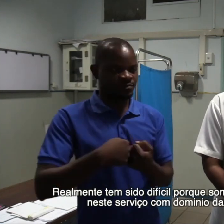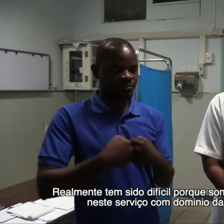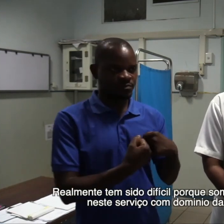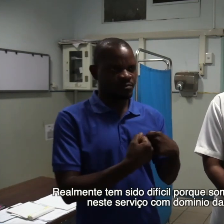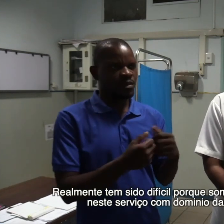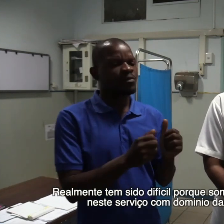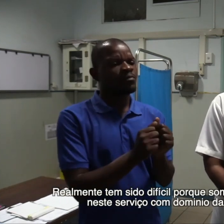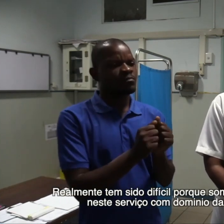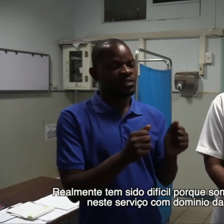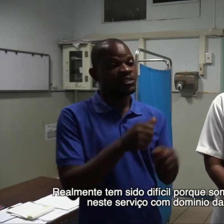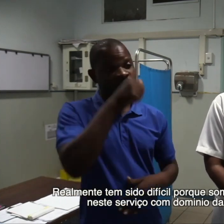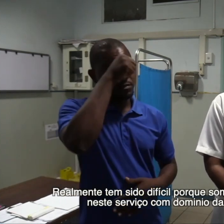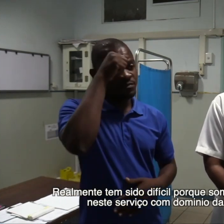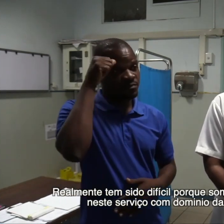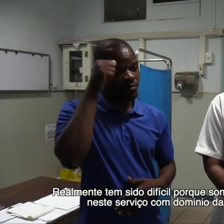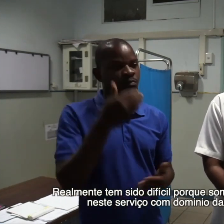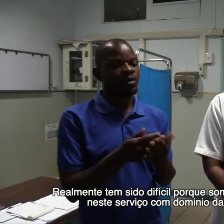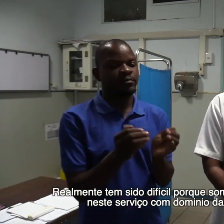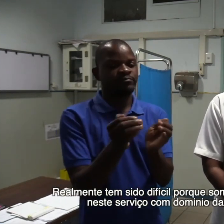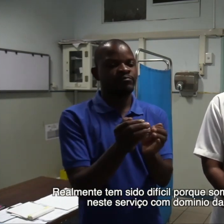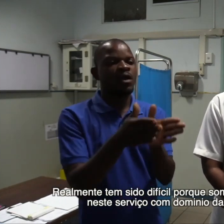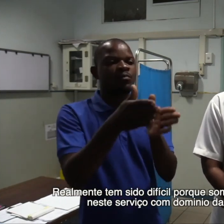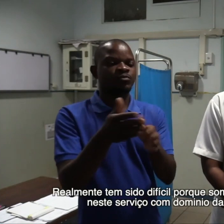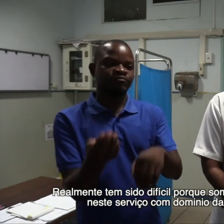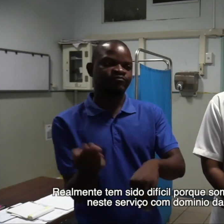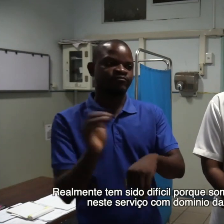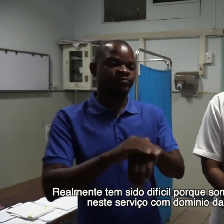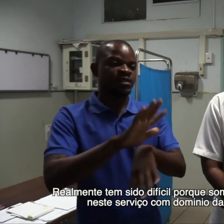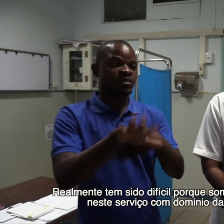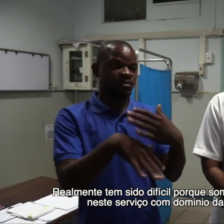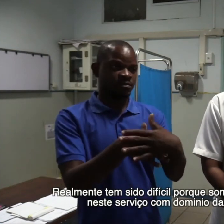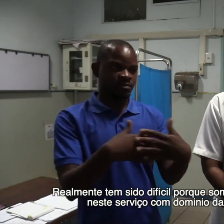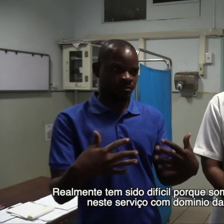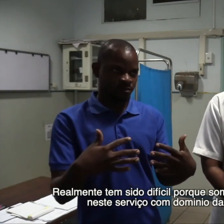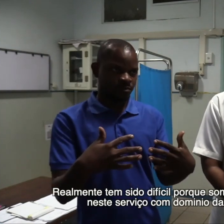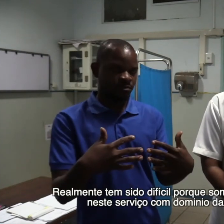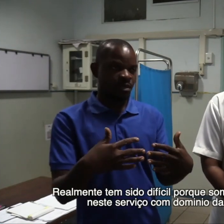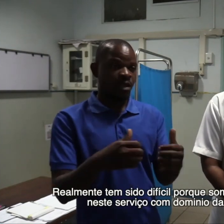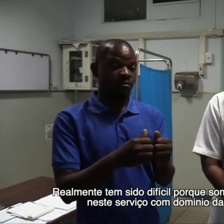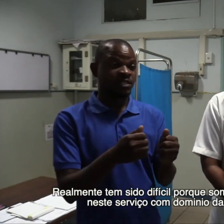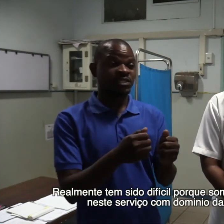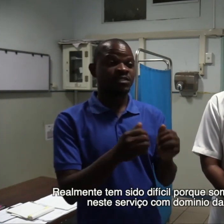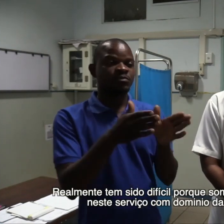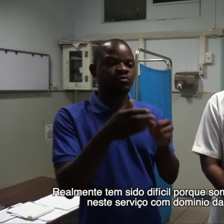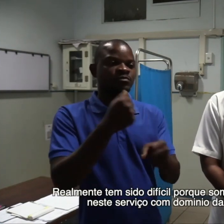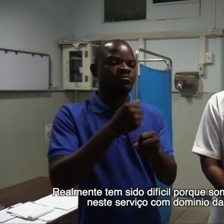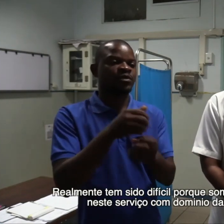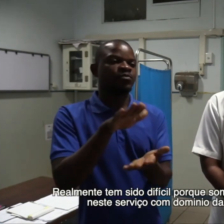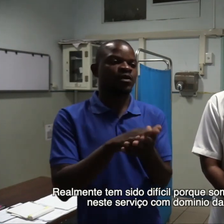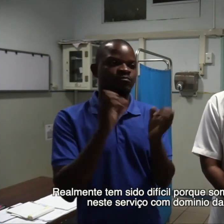tem sido difícil porque somos poucos profissionais neste serviço com domínio